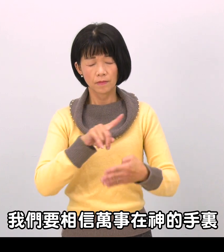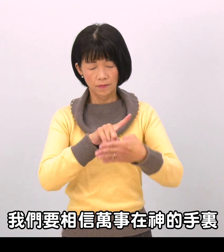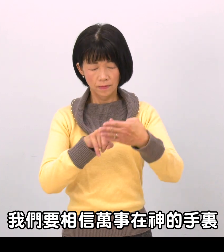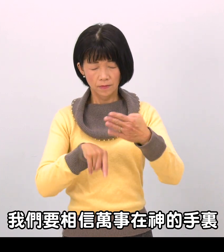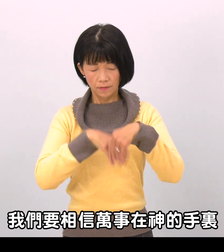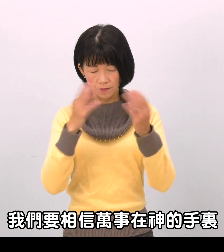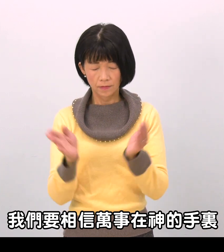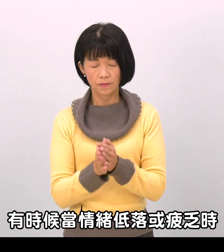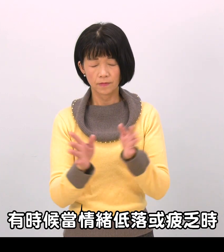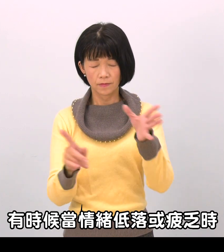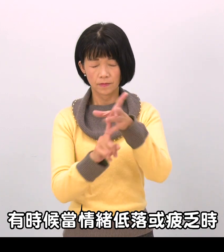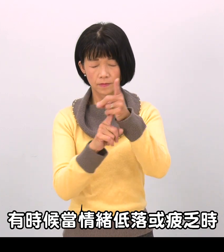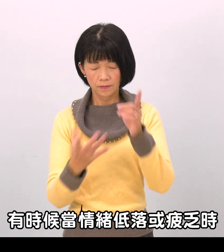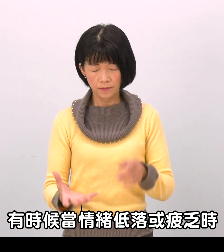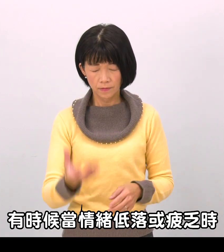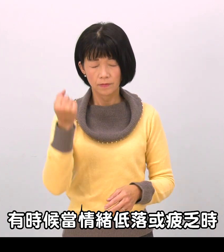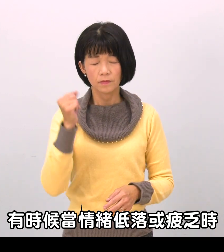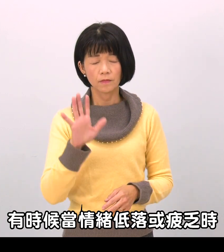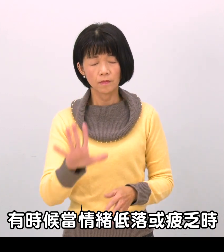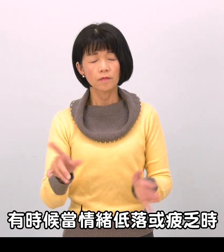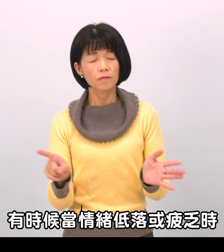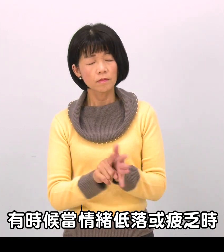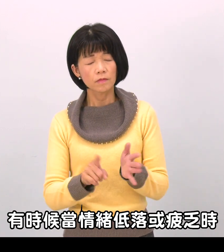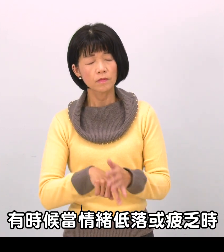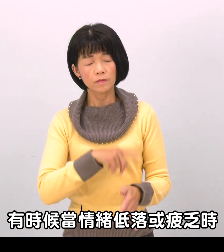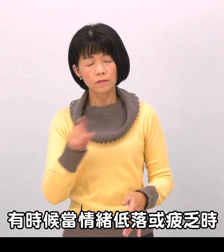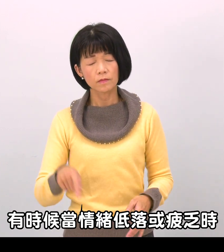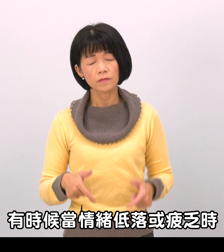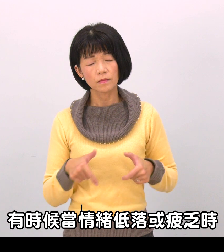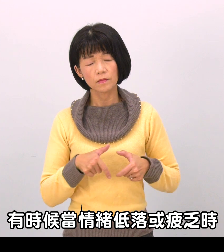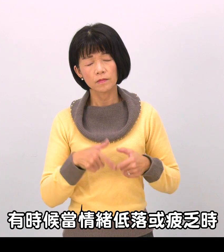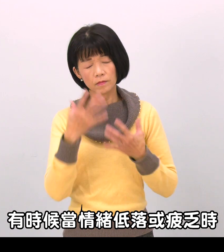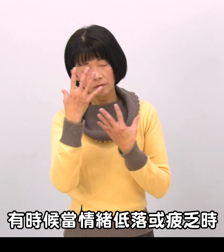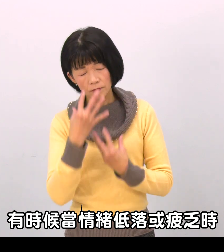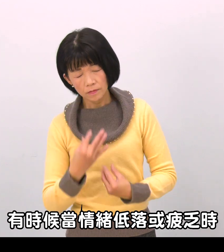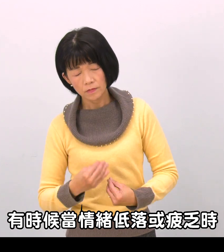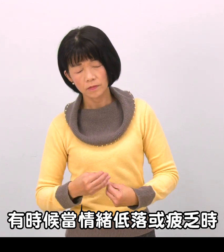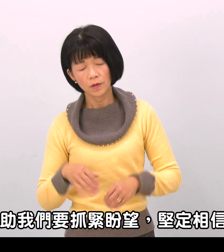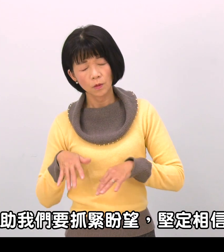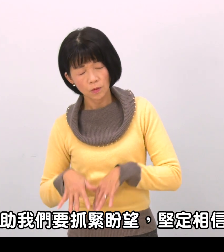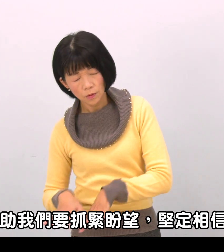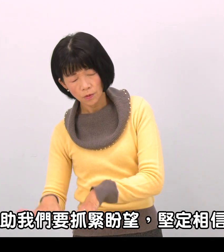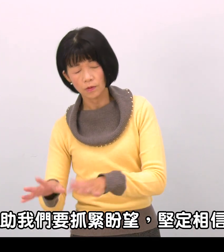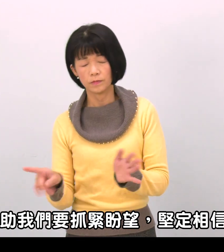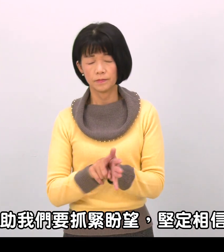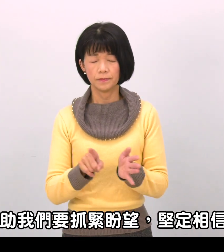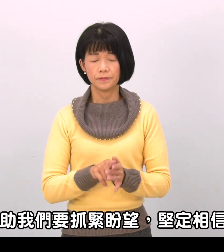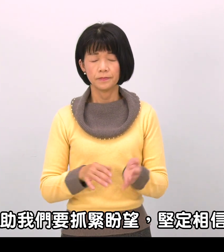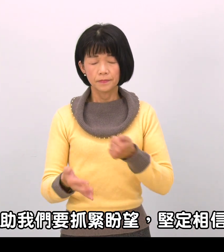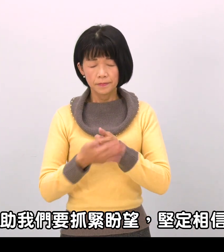里。有时候当情绪低落或疲乏时，帮助我们要抓紧